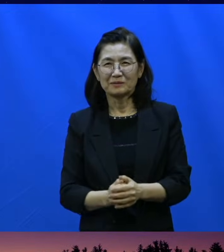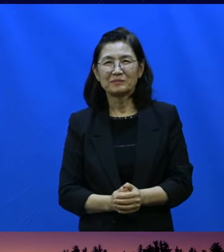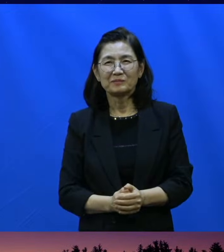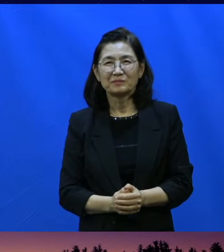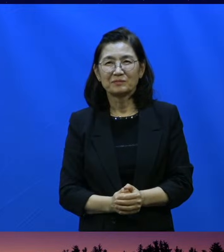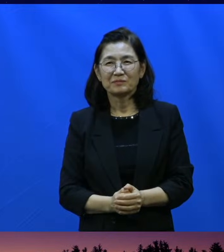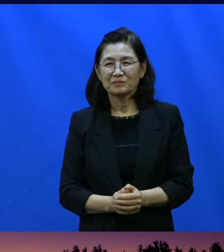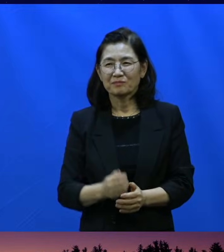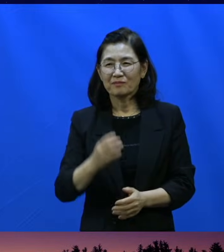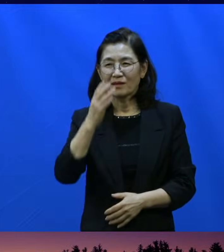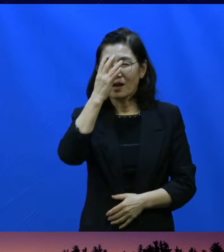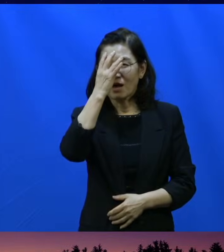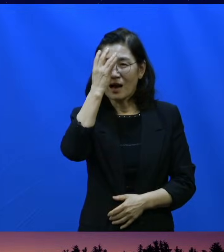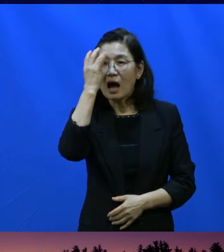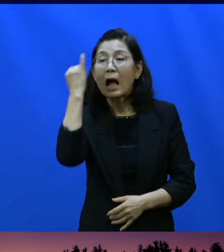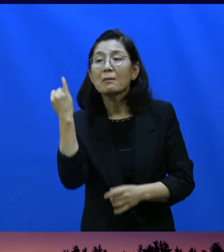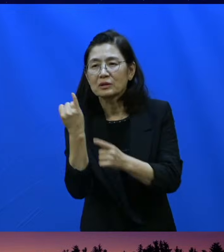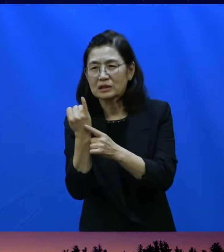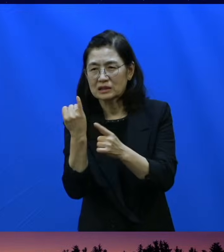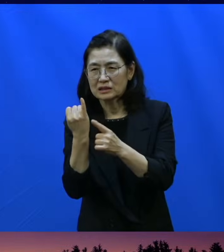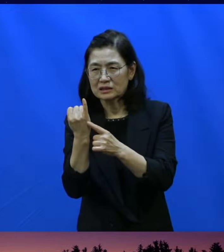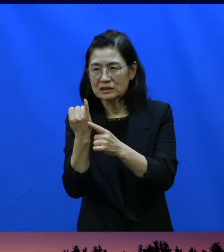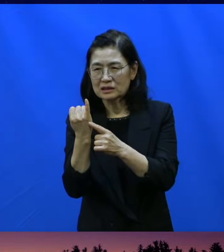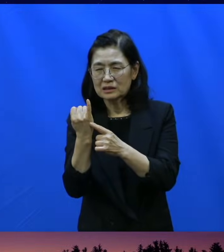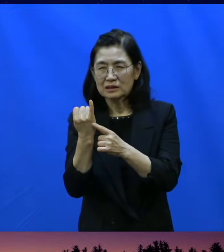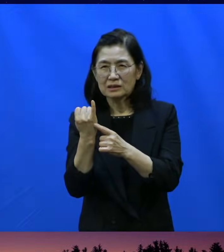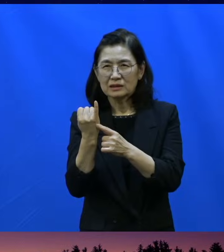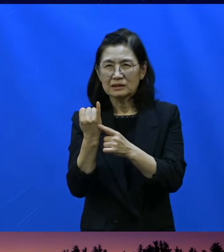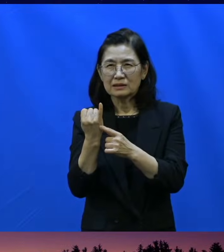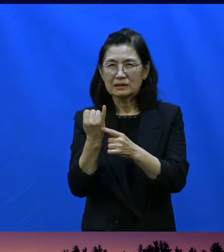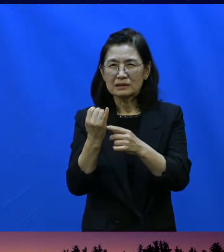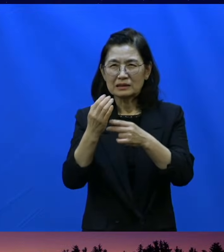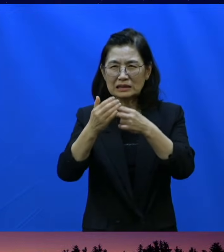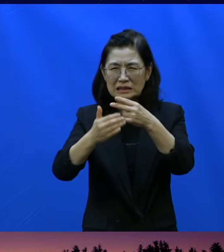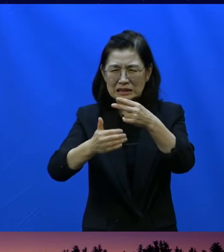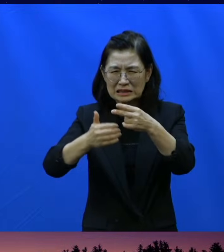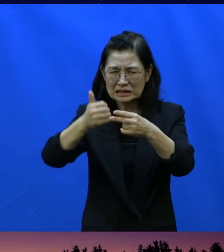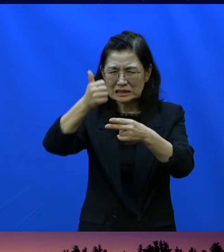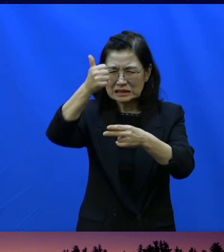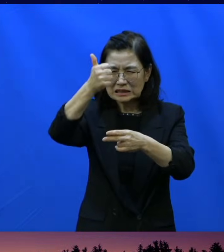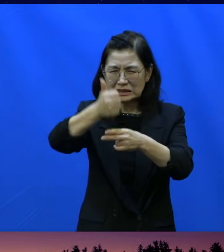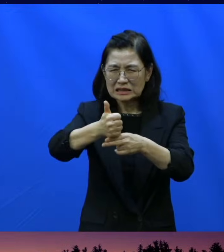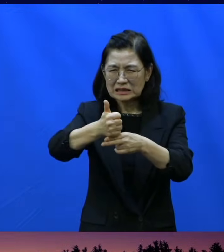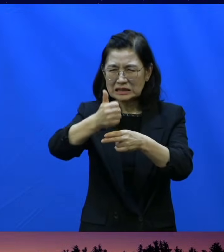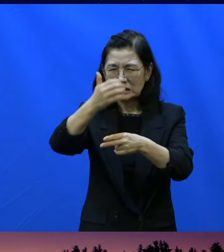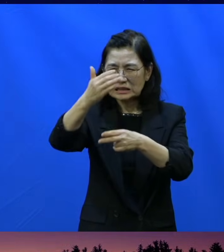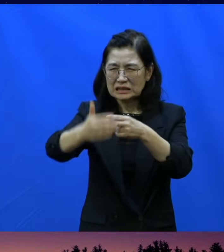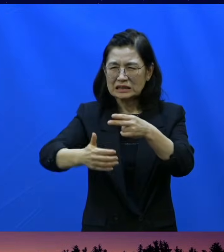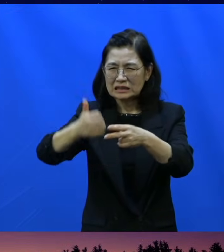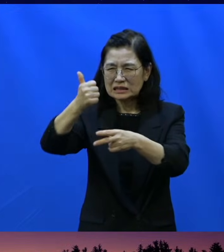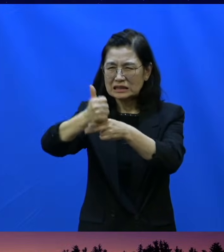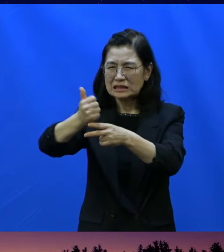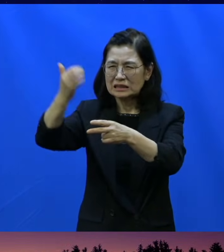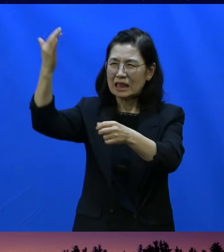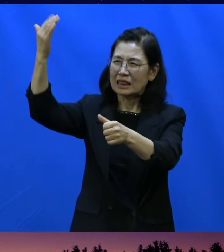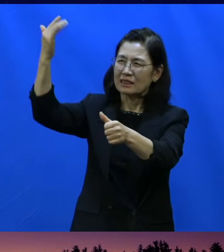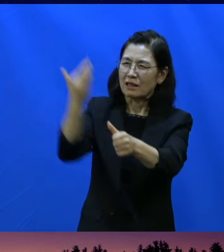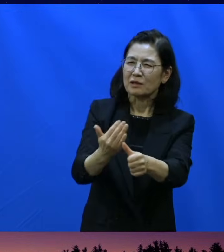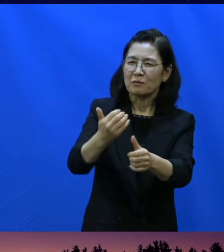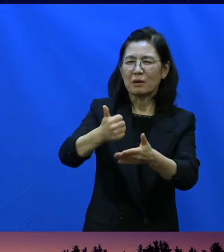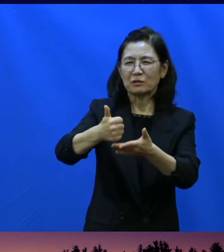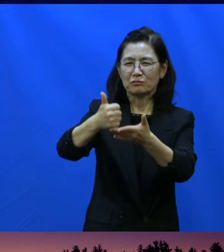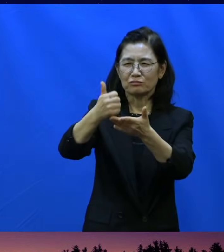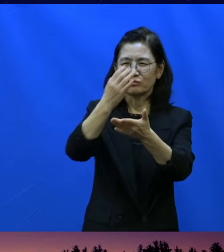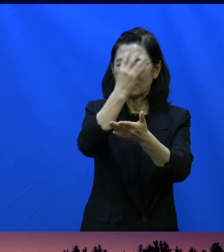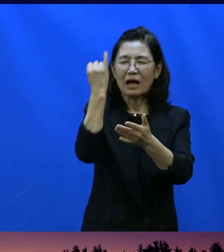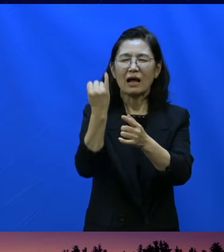우리 할머니는 아주 신기가 있는 분이에요. 굉장히 신기가 있는 분이에요. 이게 신내림을 받은 분이에요. 그러니까